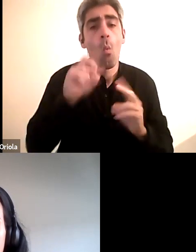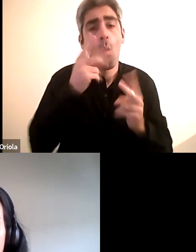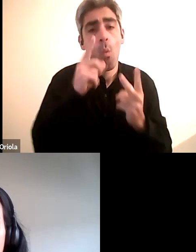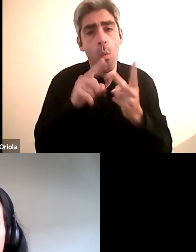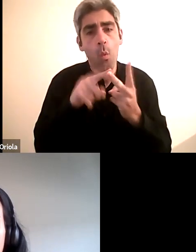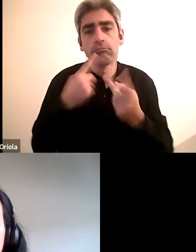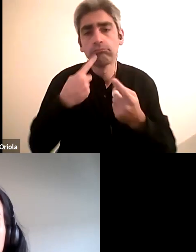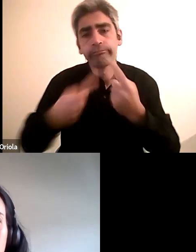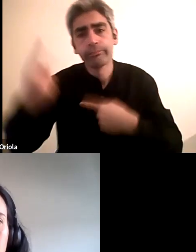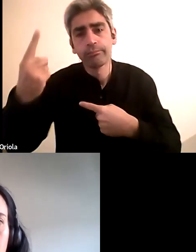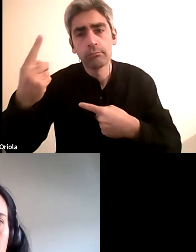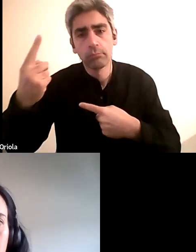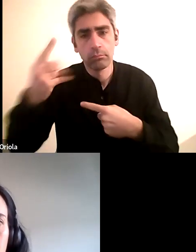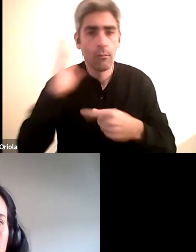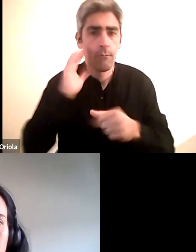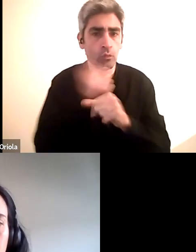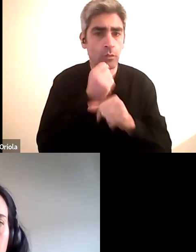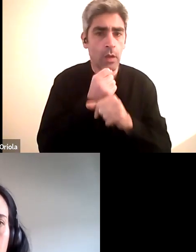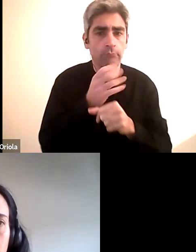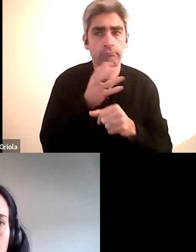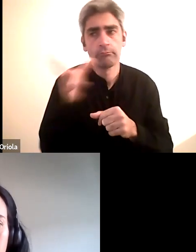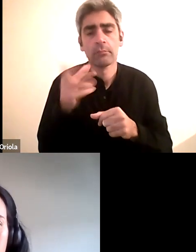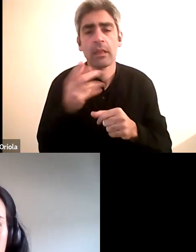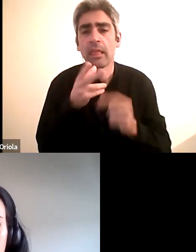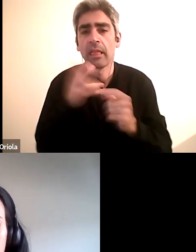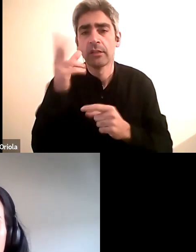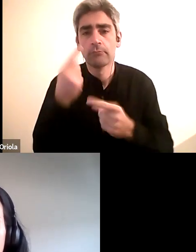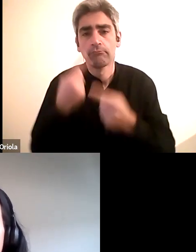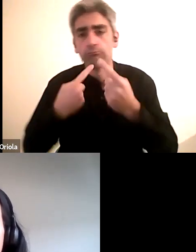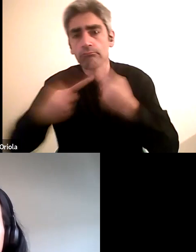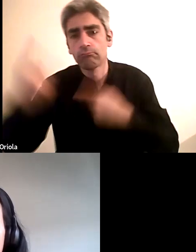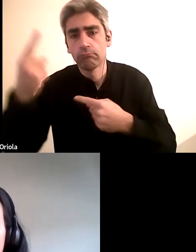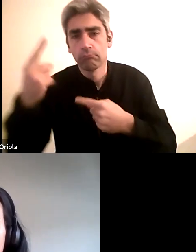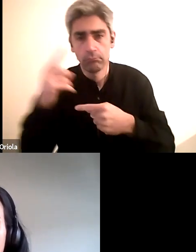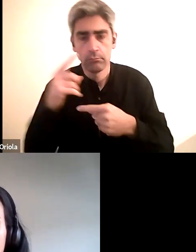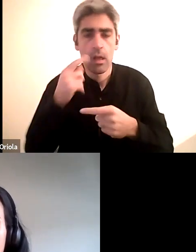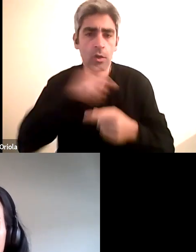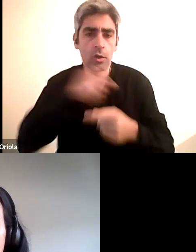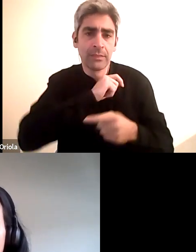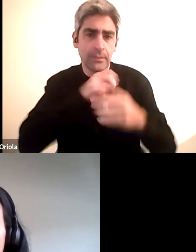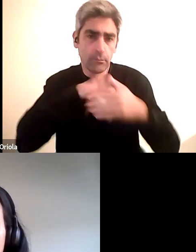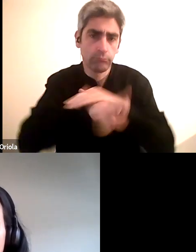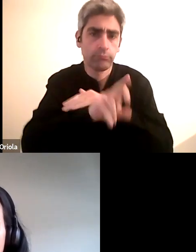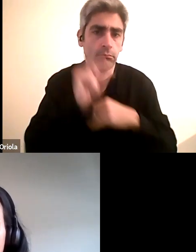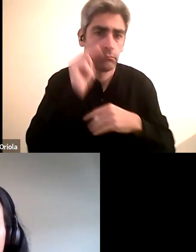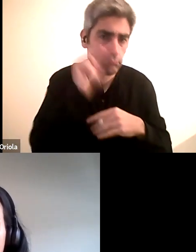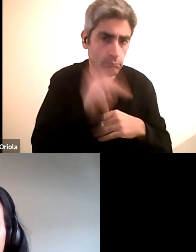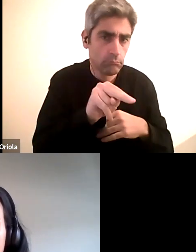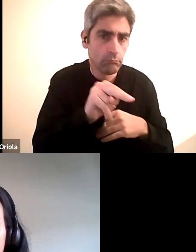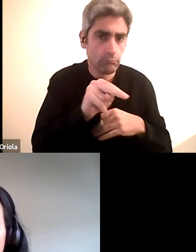participação feita por trabalhadores. E, portanto, se houver participação por trabalhadores, a inspeção vai ao local de trabalho